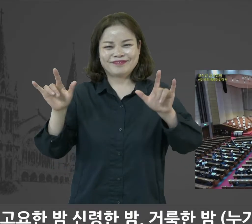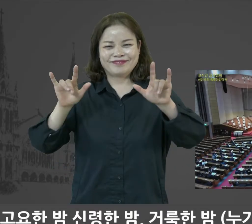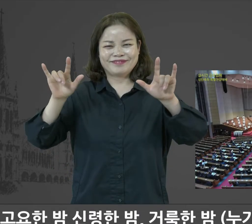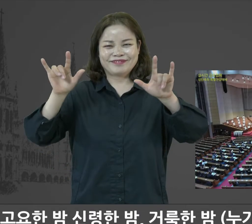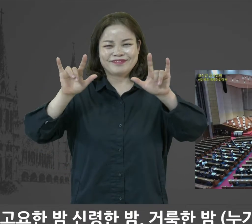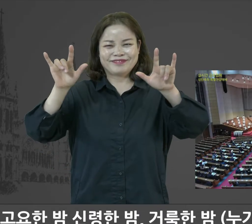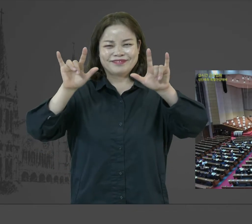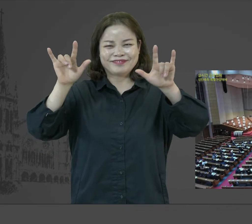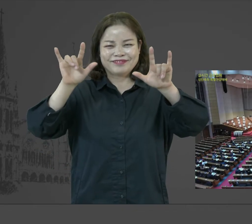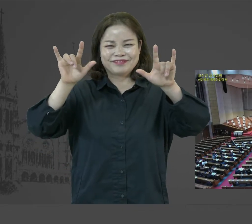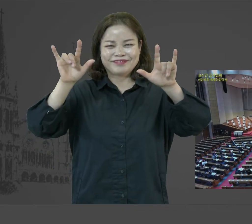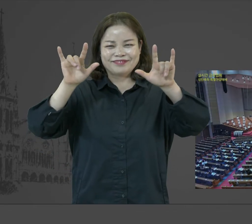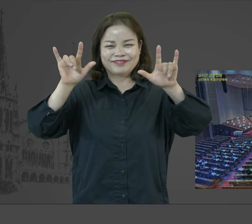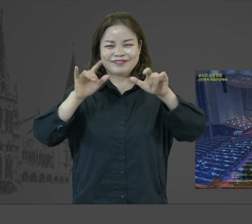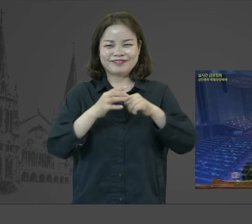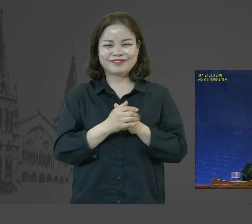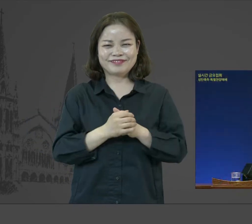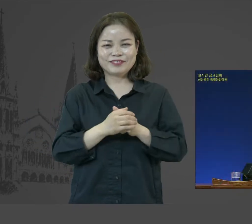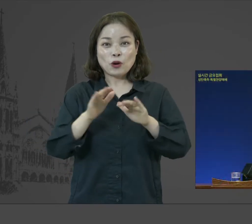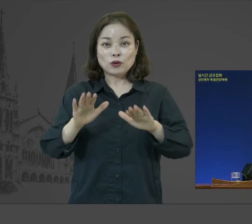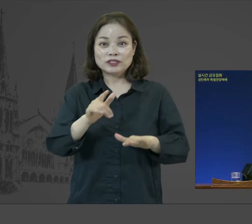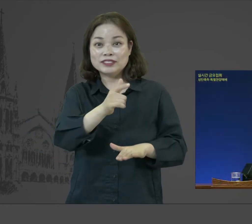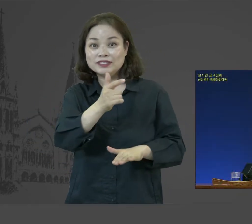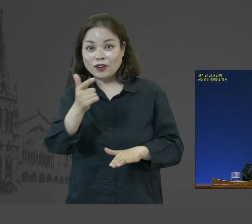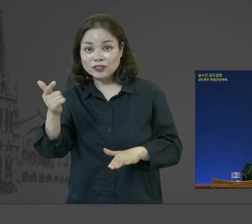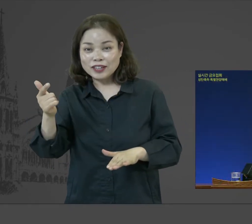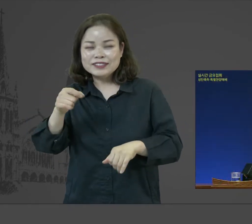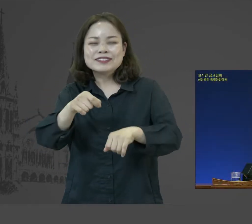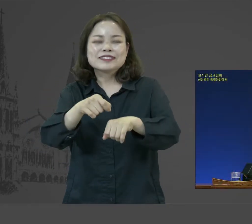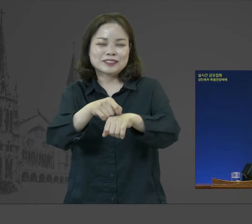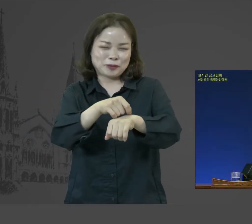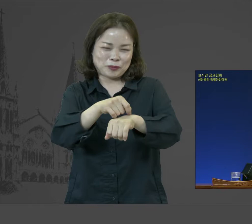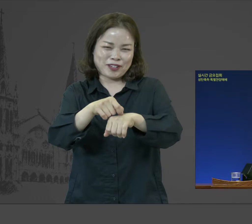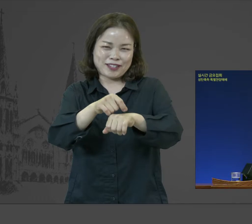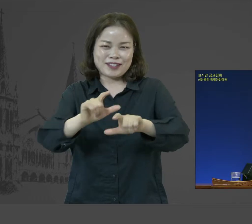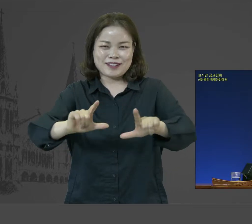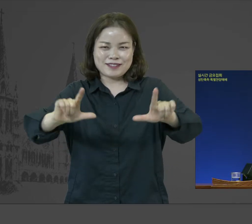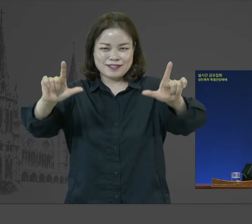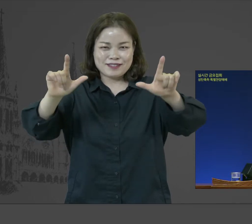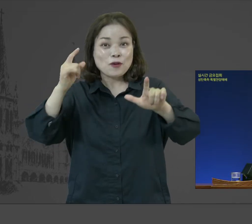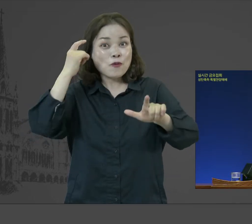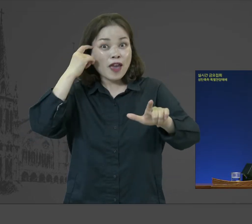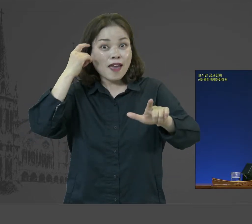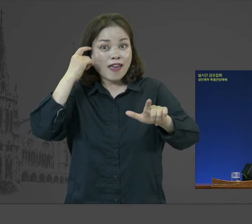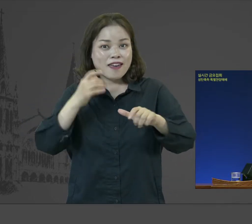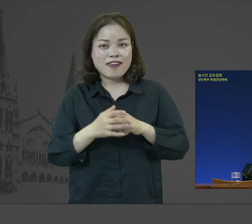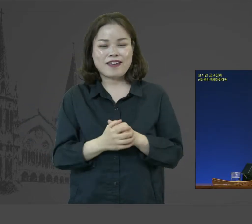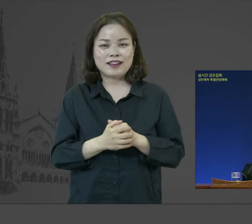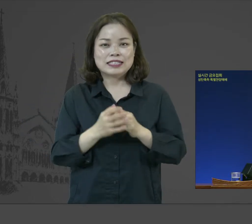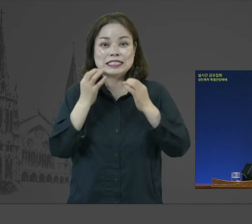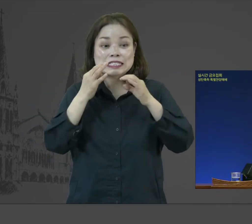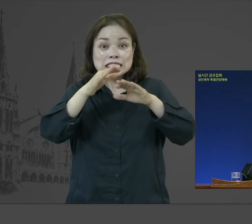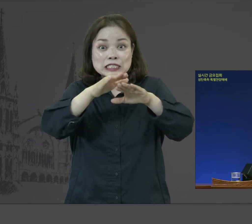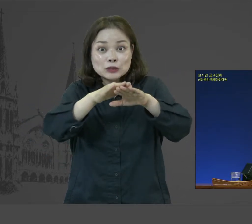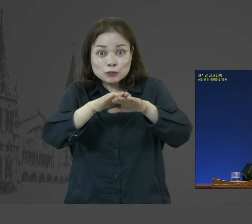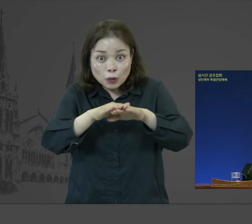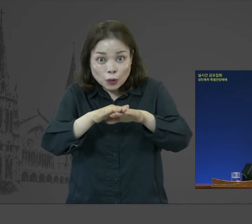사랑합니다. 오늘 저녁은 특별합니다. 왜 특별하냐면 금요